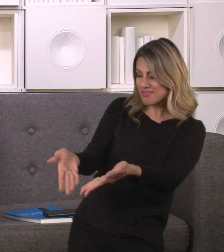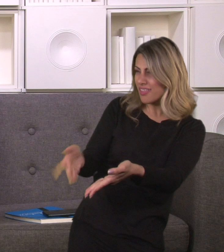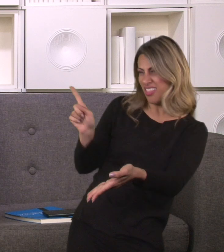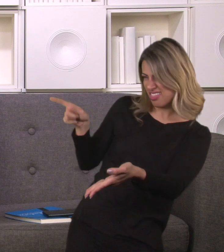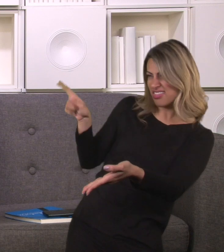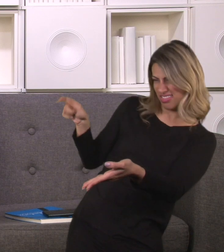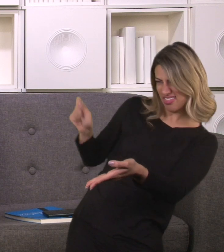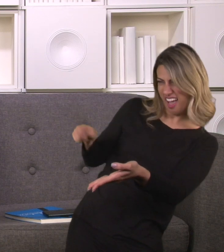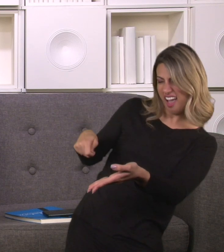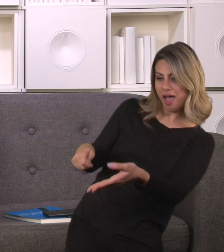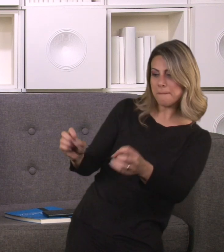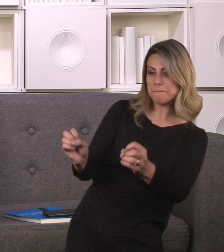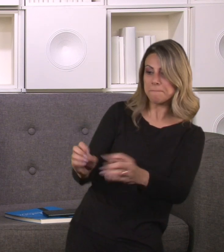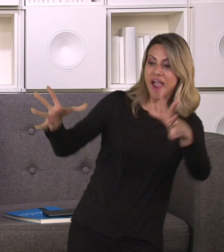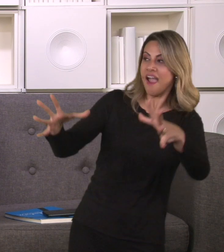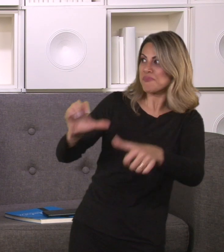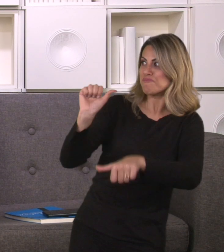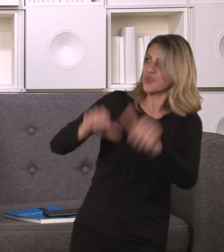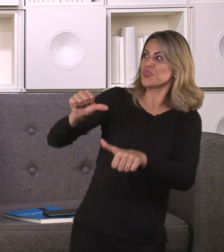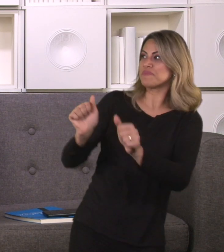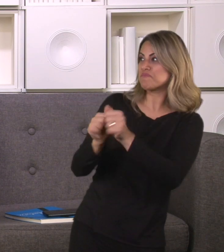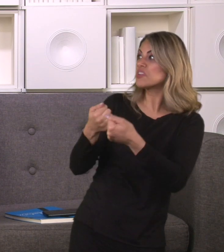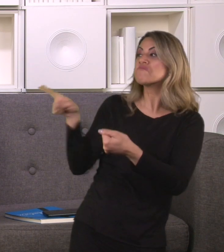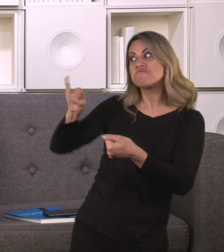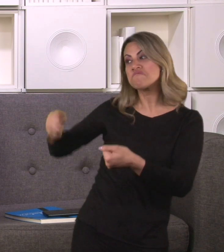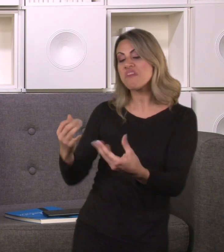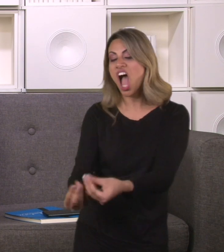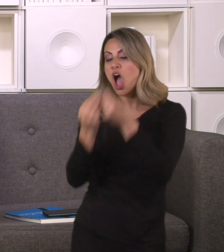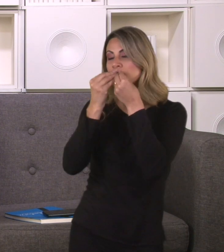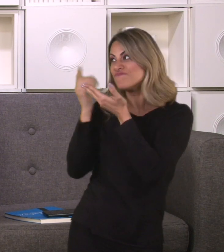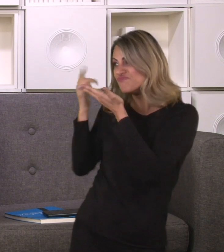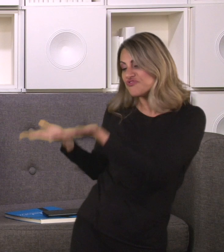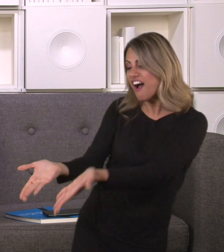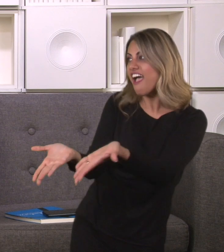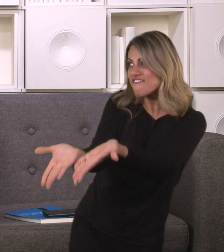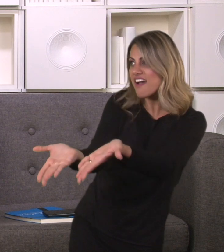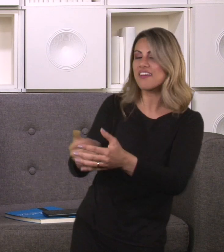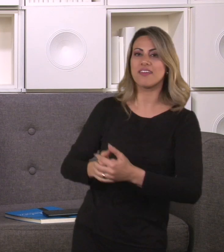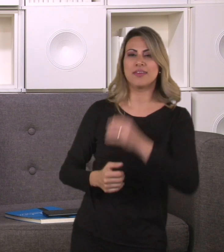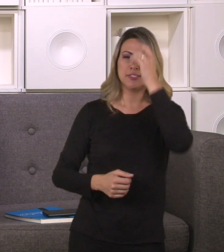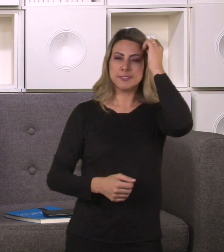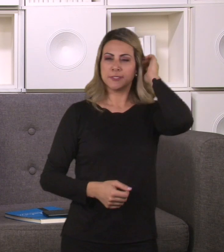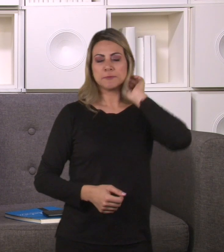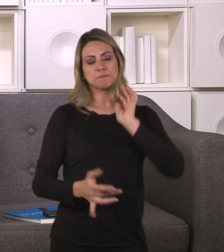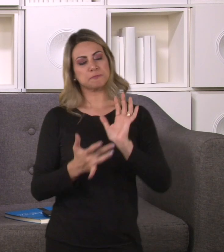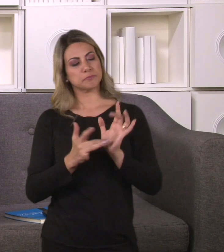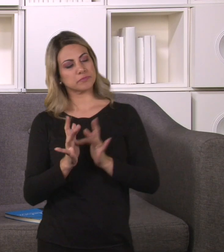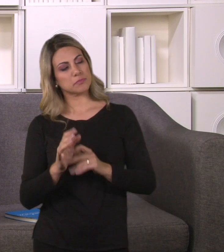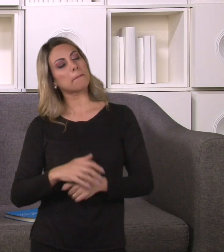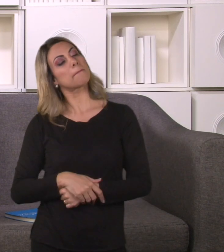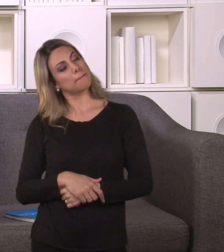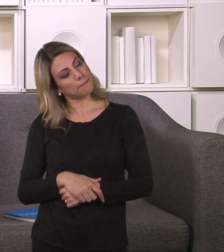lá na sua epístola, vai dizer que são os desejos da carne, os desejos do corpo. Mas depois ele